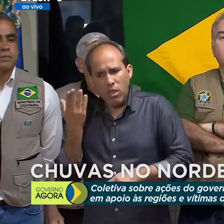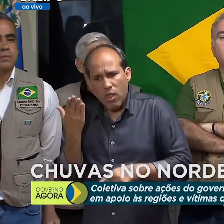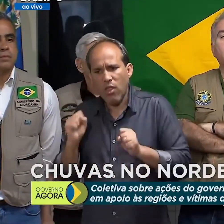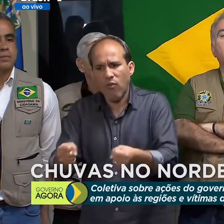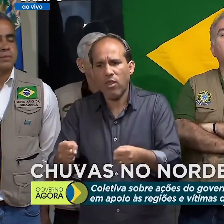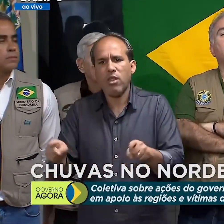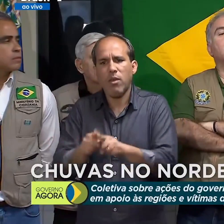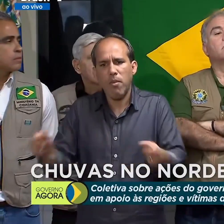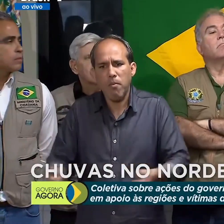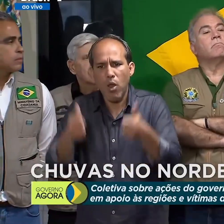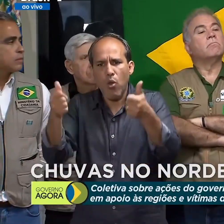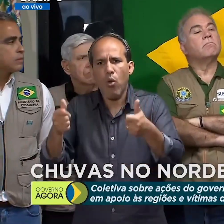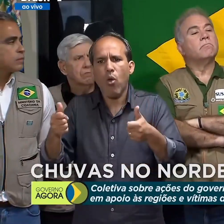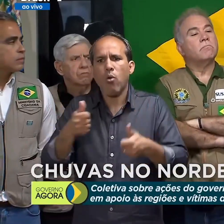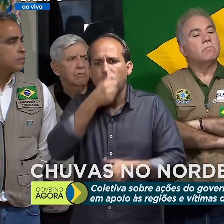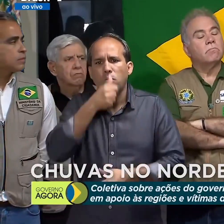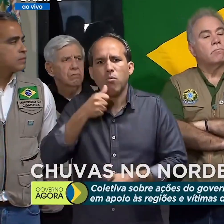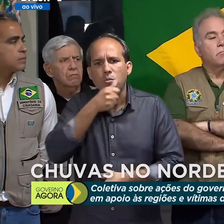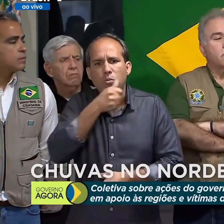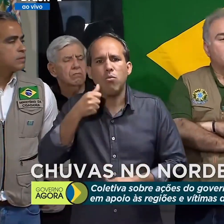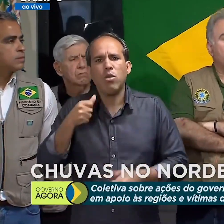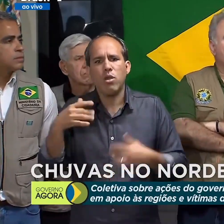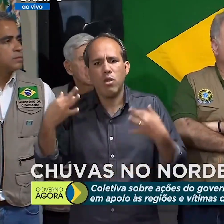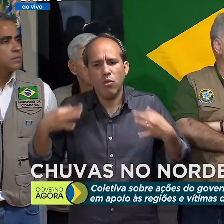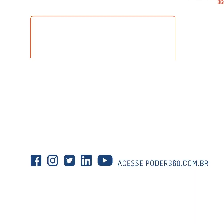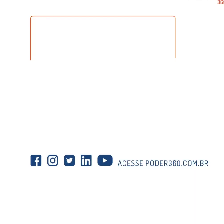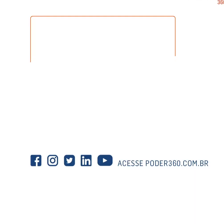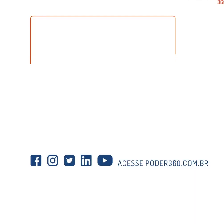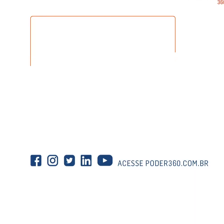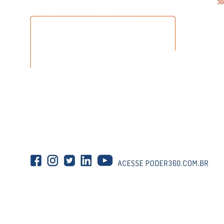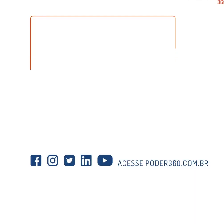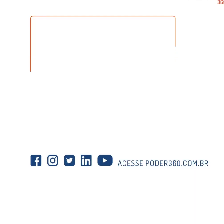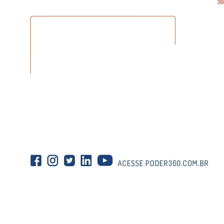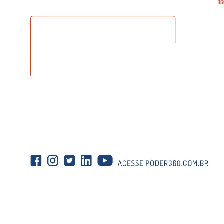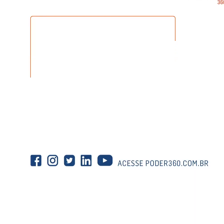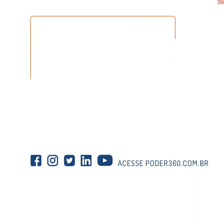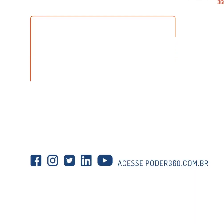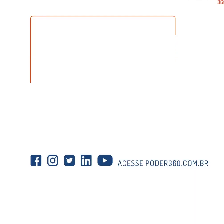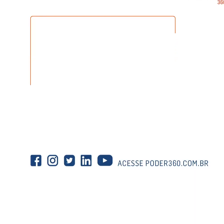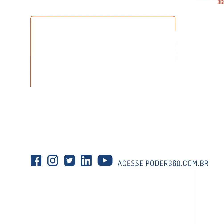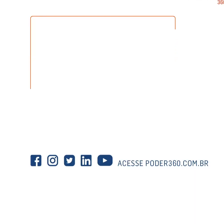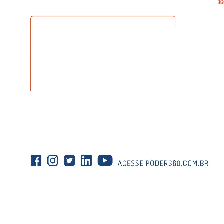defender e melhorar o sacrifício e as duas não é